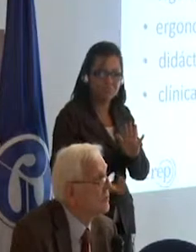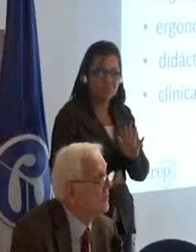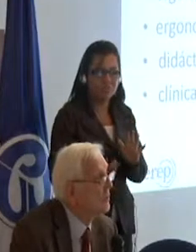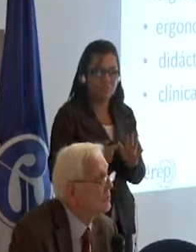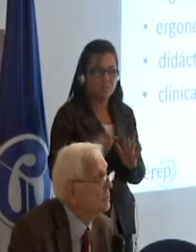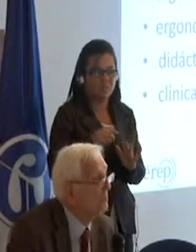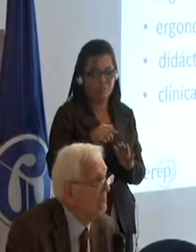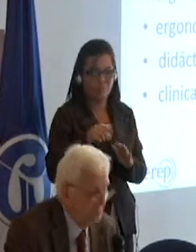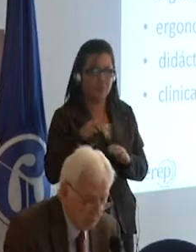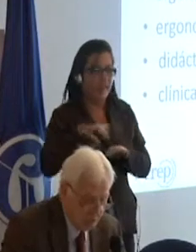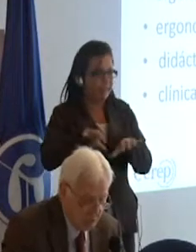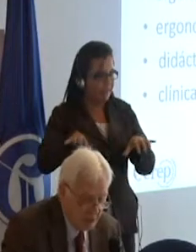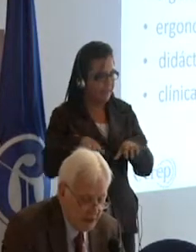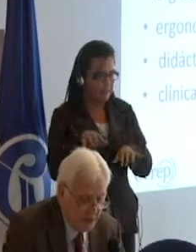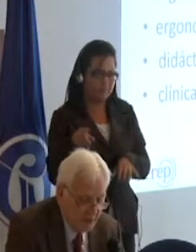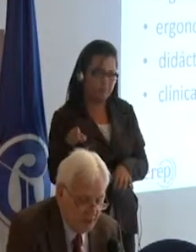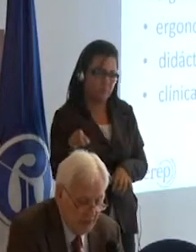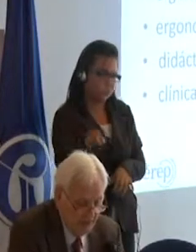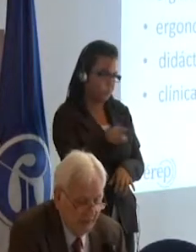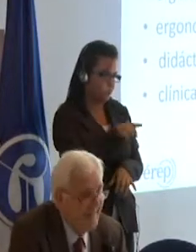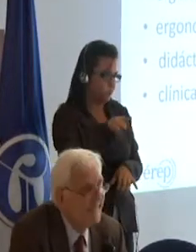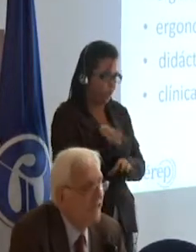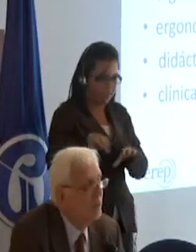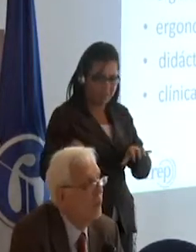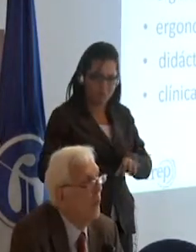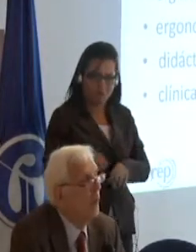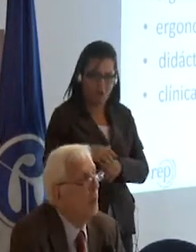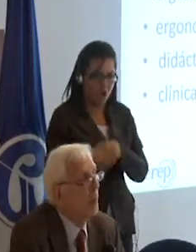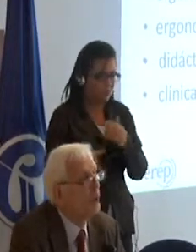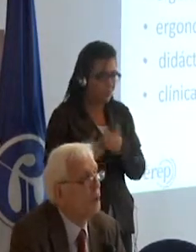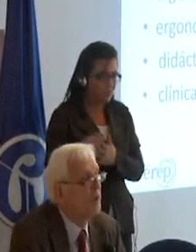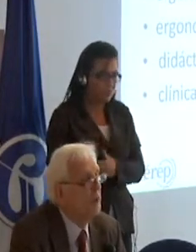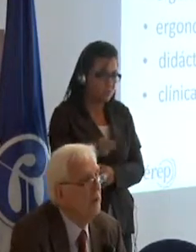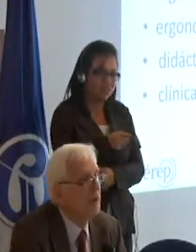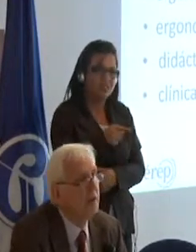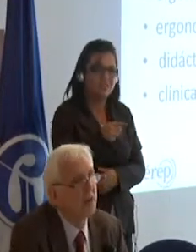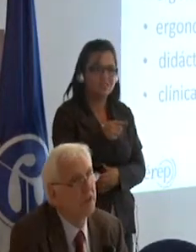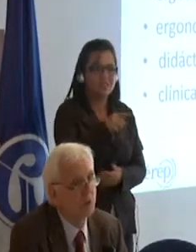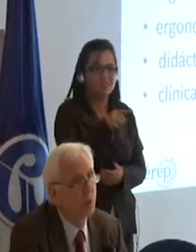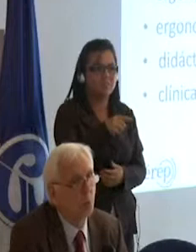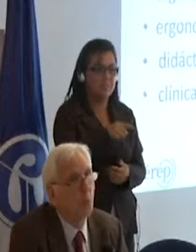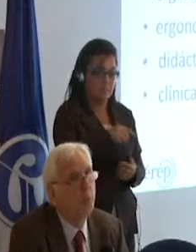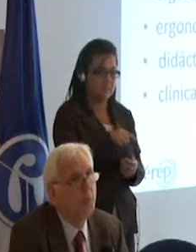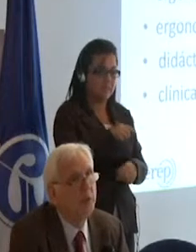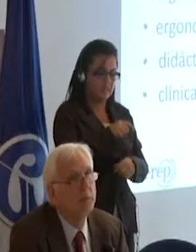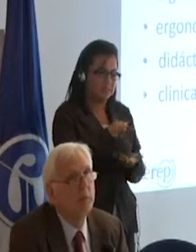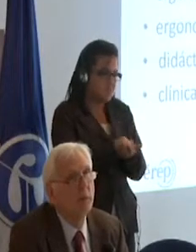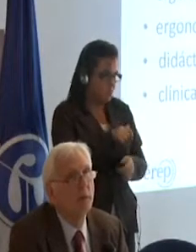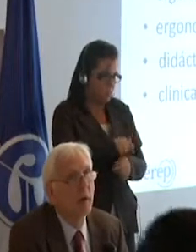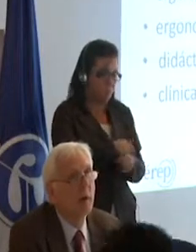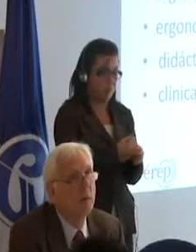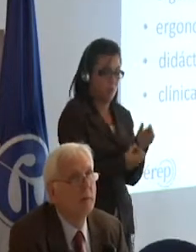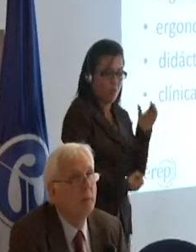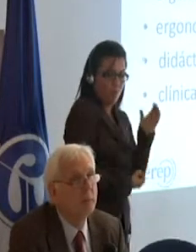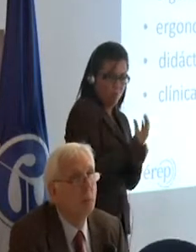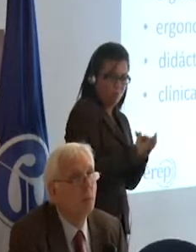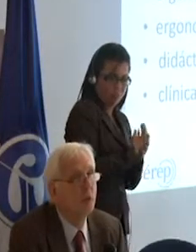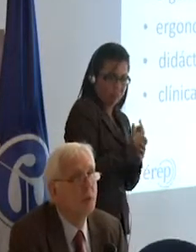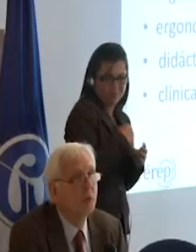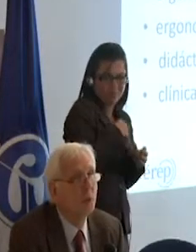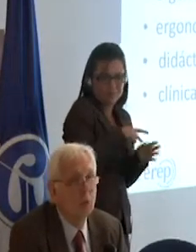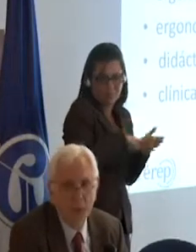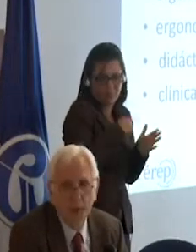demostró que toda actividad, cuando se trabaja, toda actividad es al mismo tiempo productiva, es decir, es un